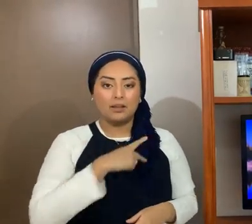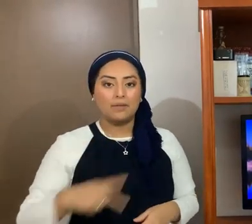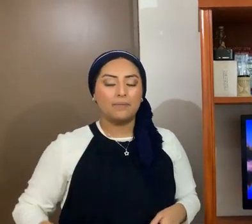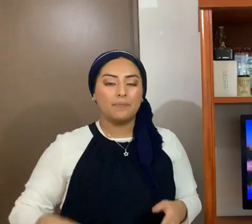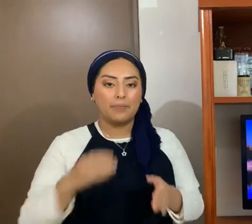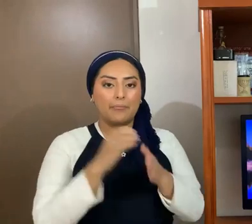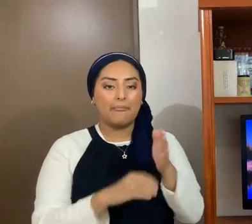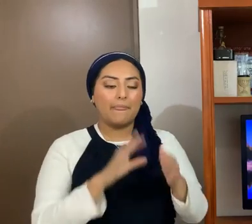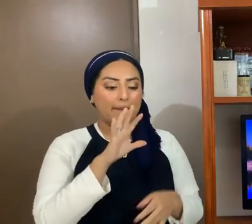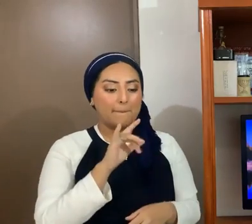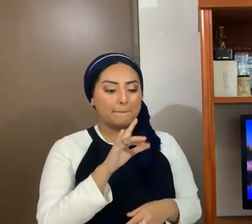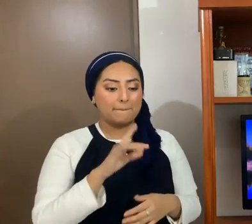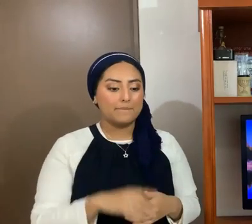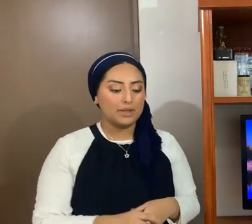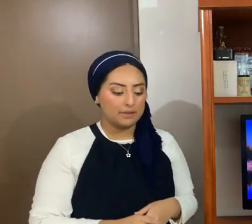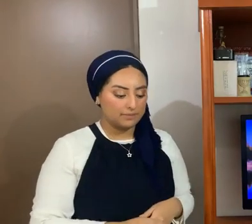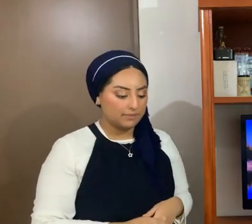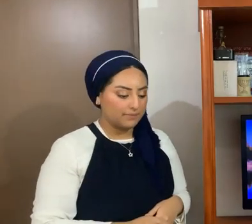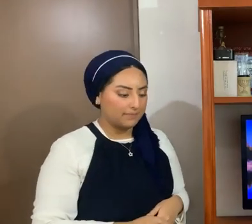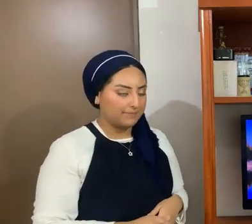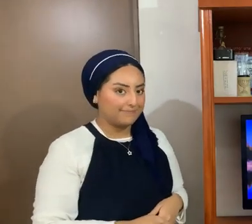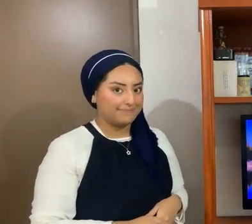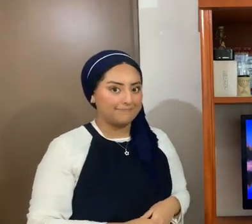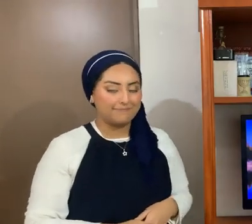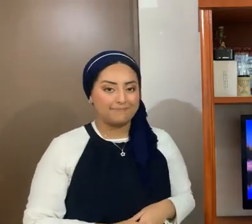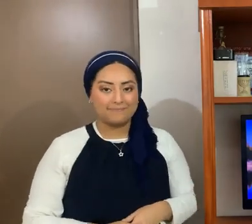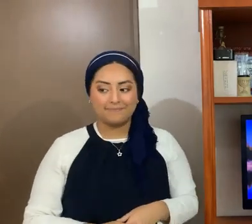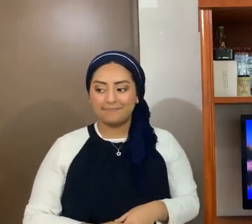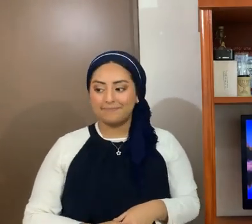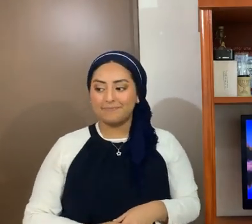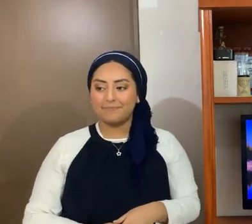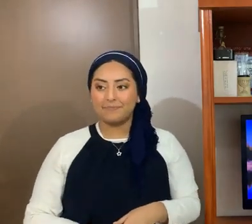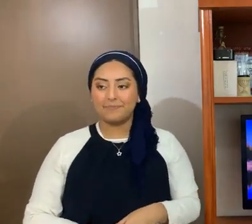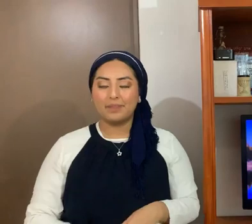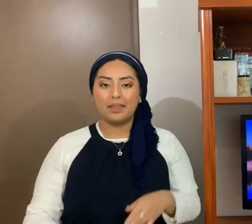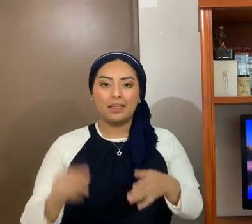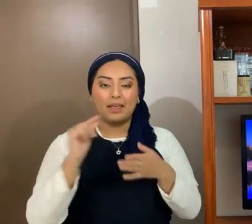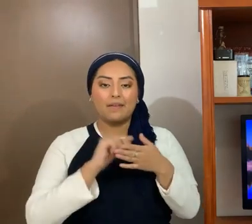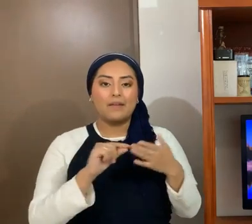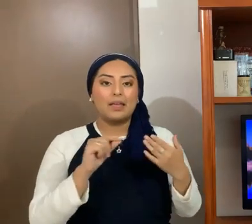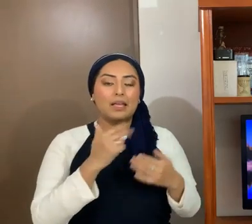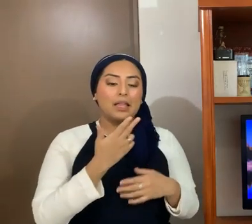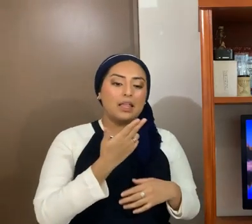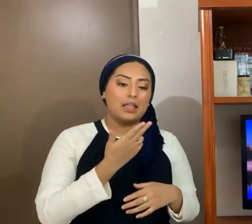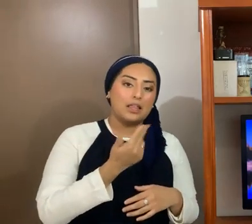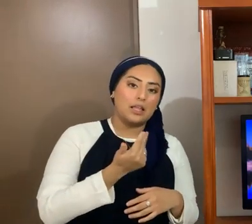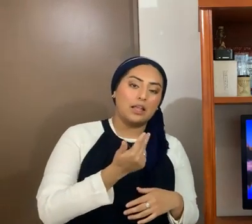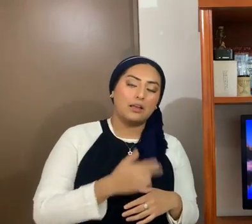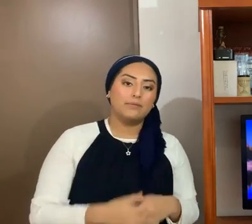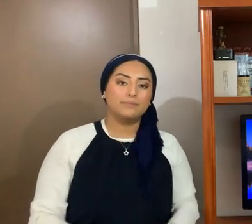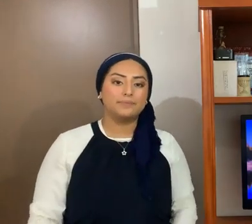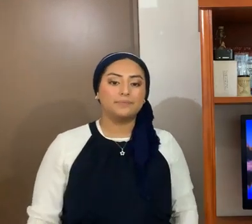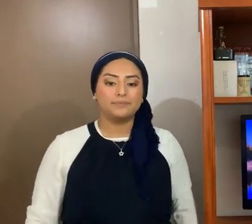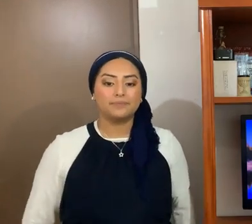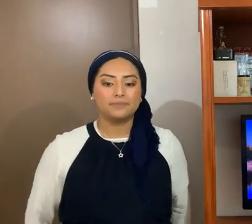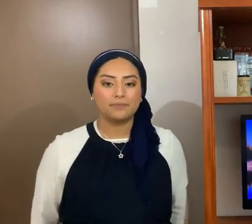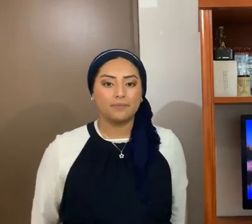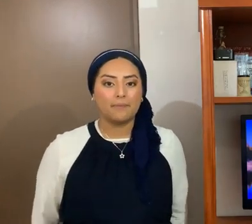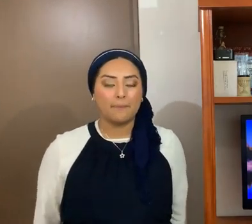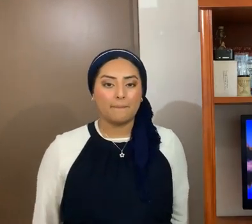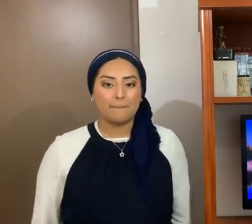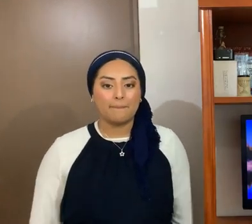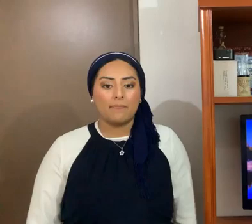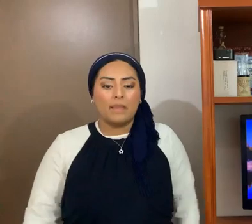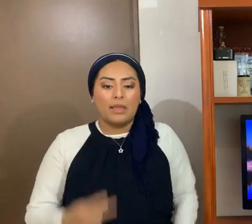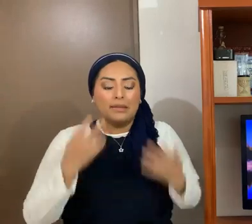capítulo 25. Amén. En el verso 13, vamos para allá. Fíjense